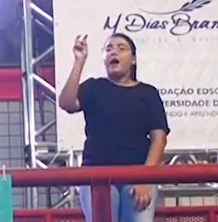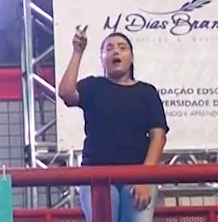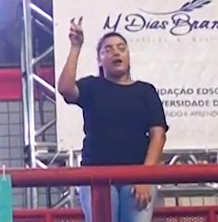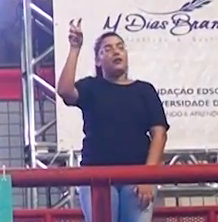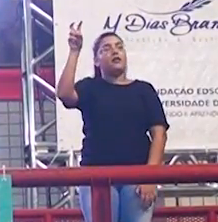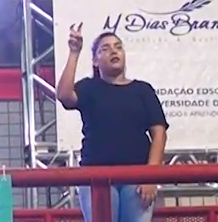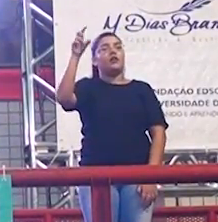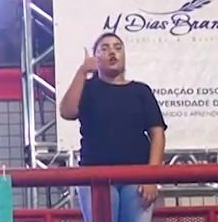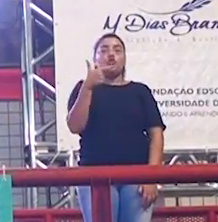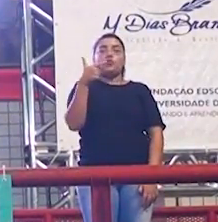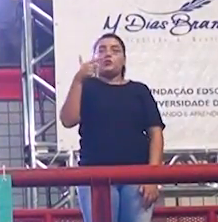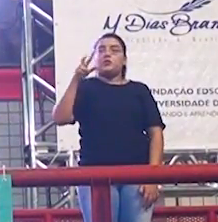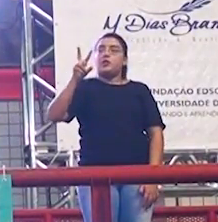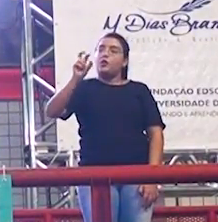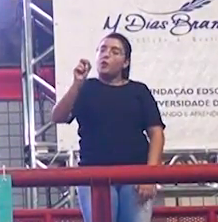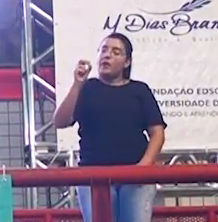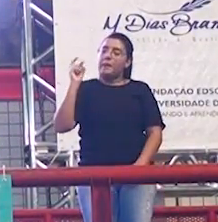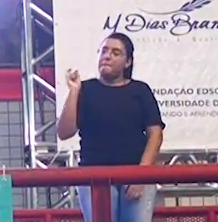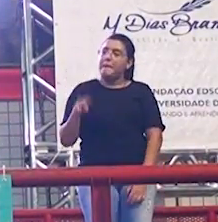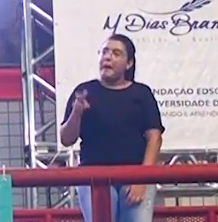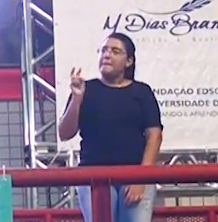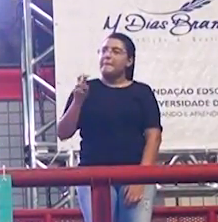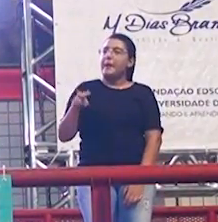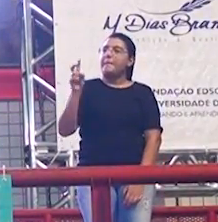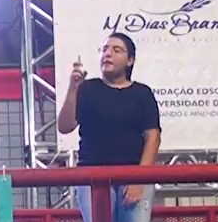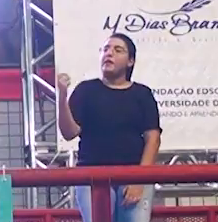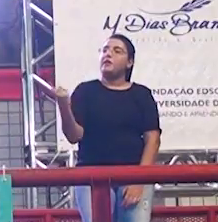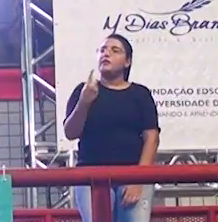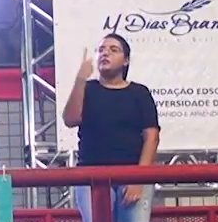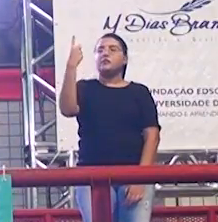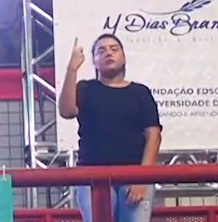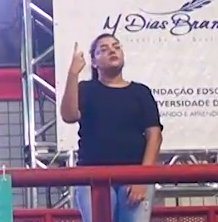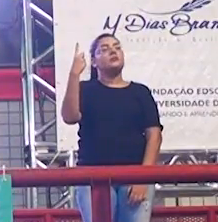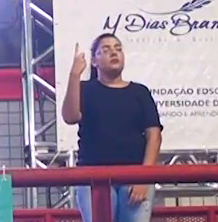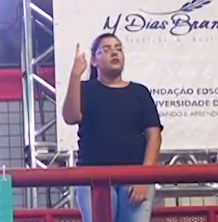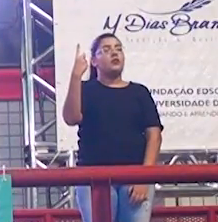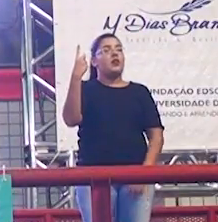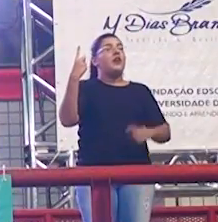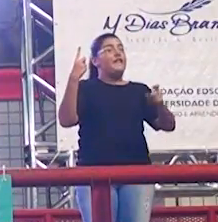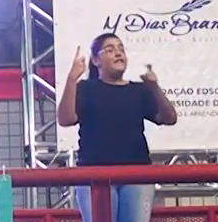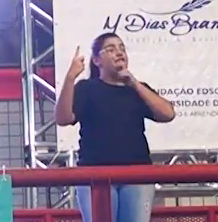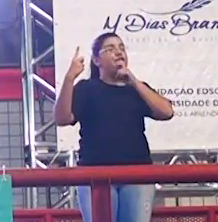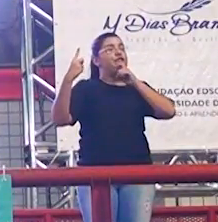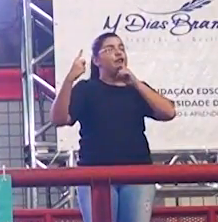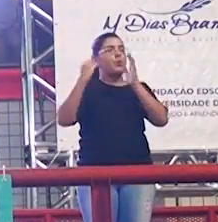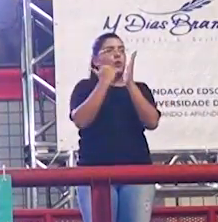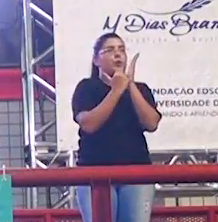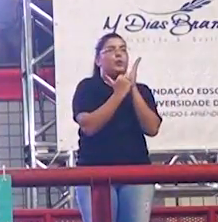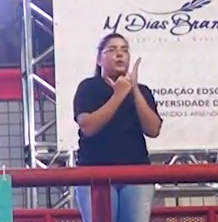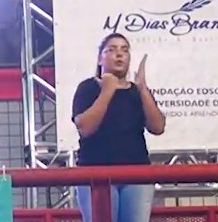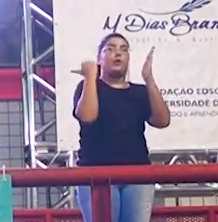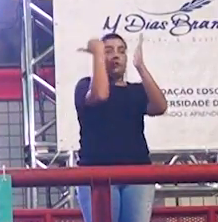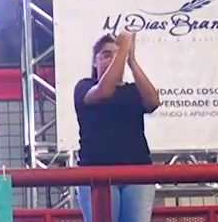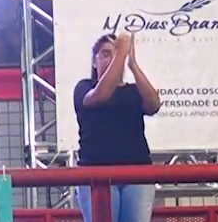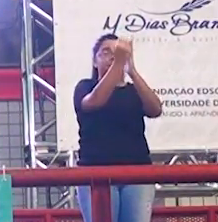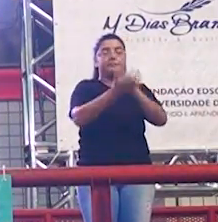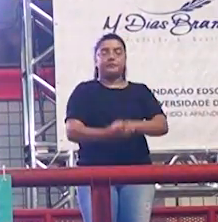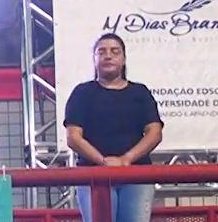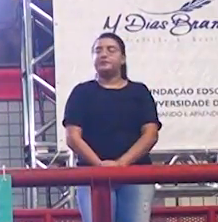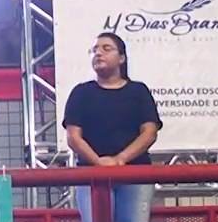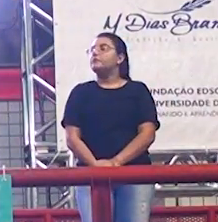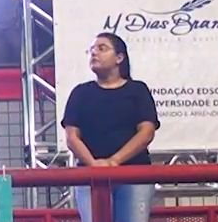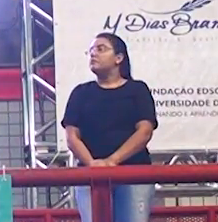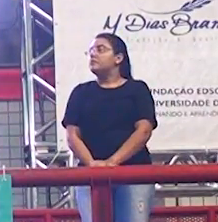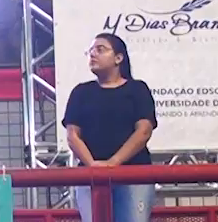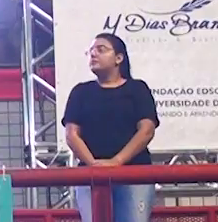cada 250 metros de altura, eu tenho 1 grau a menos, certo? Isso acontece